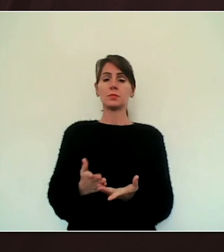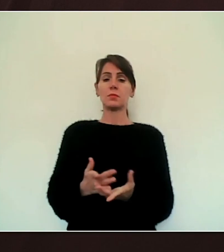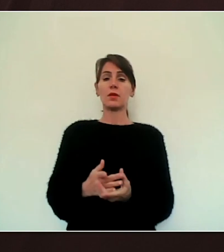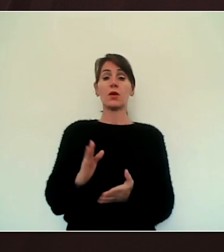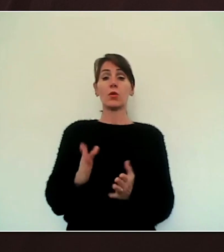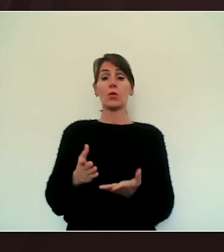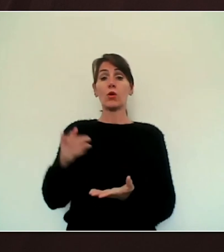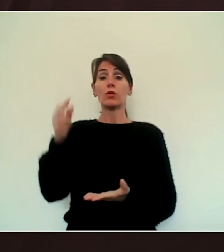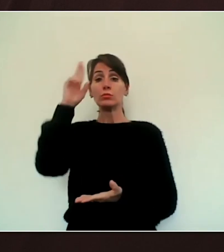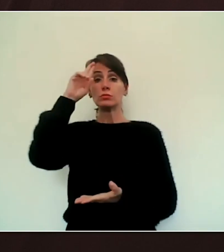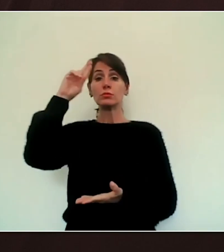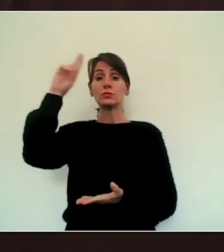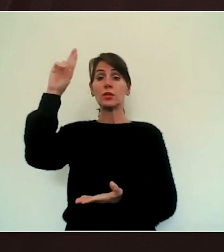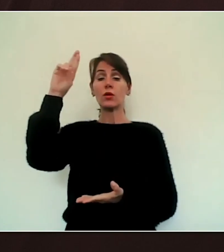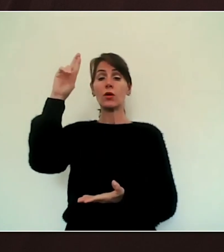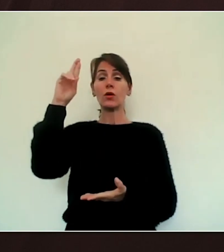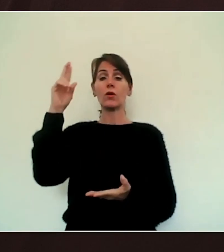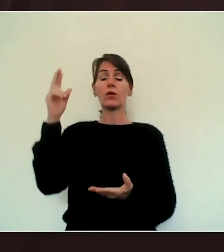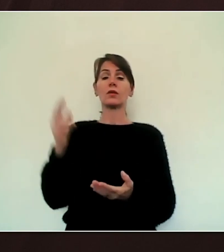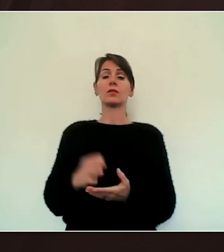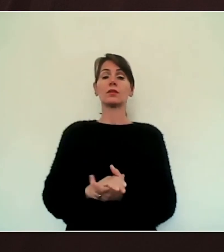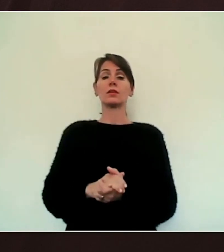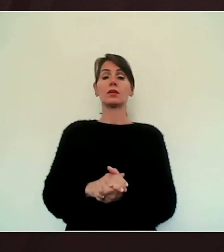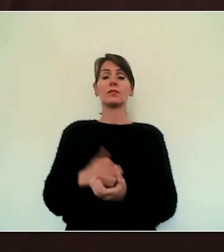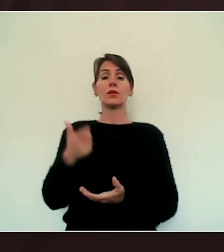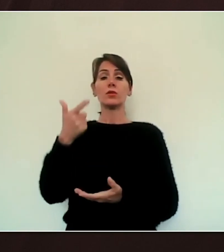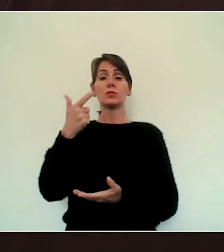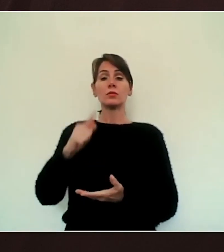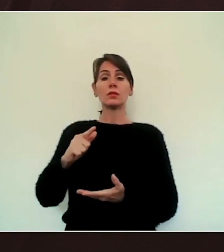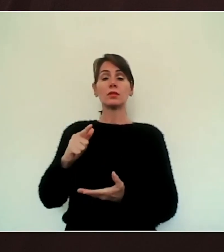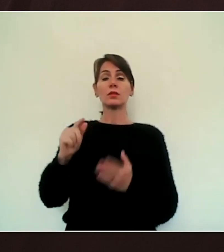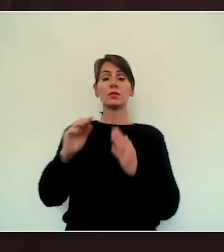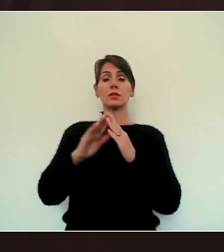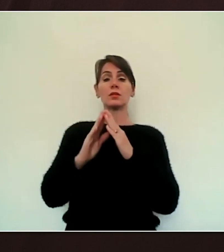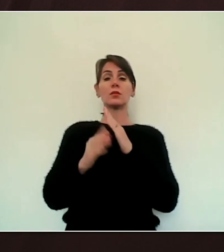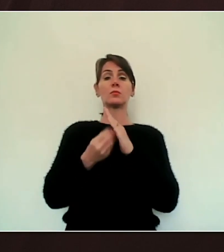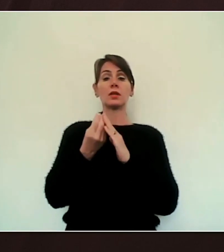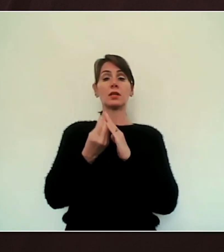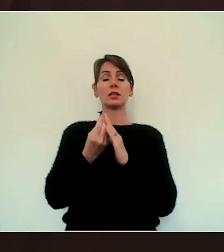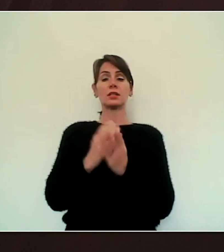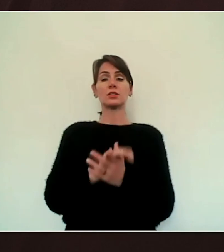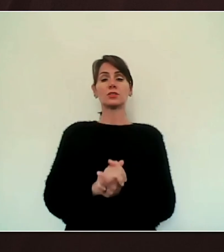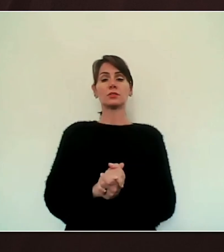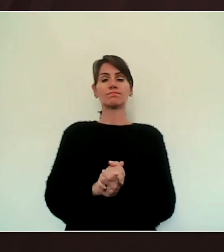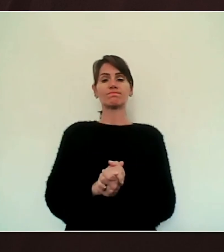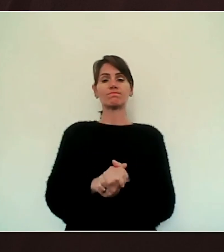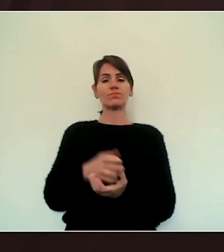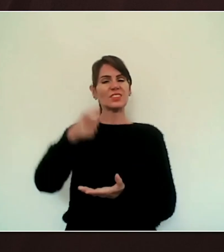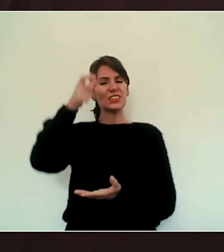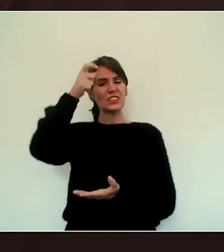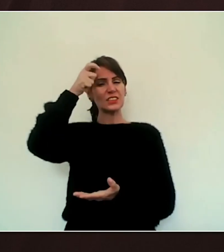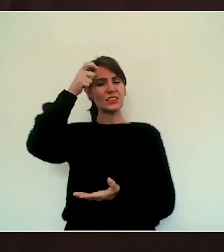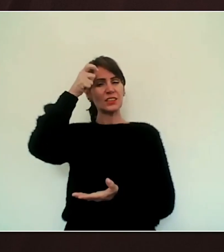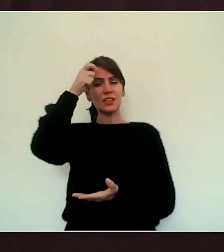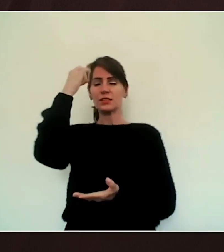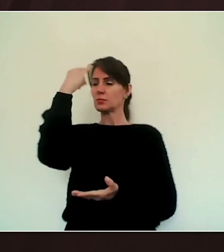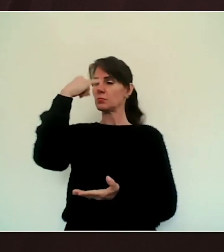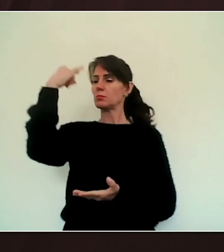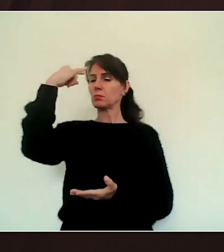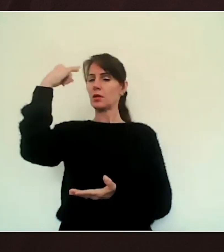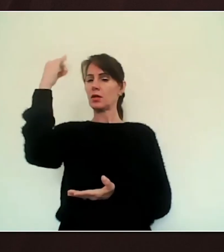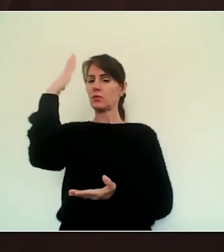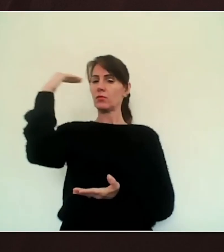que vai concluir essa era. Satanás não vai conseguir nos atrair com fama, com dinheiro, com poder, não é isso?